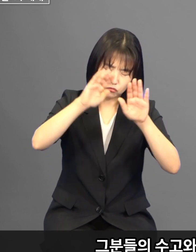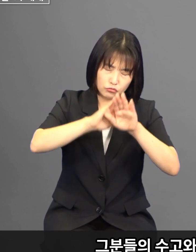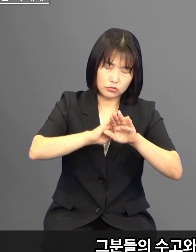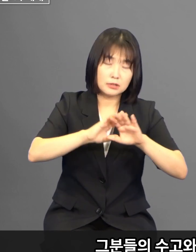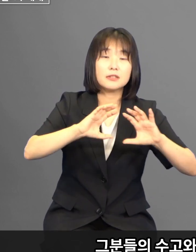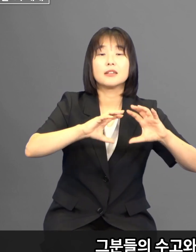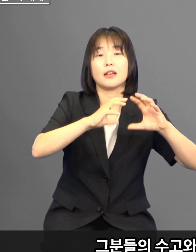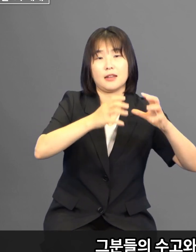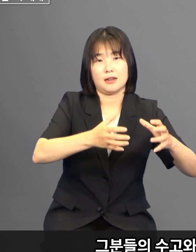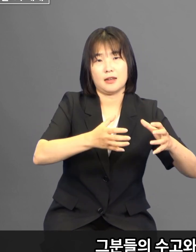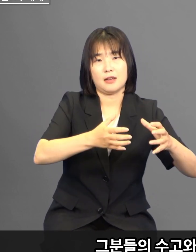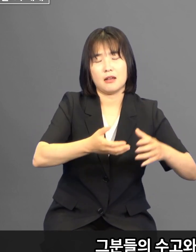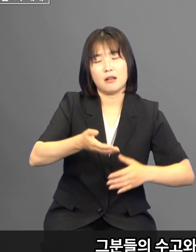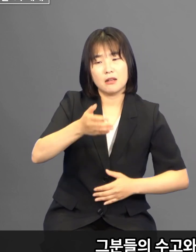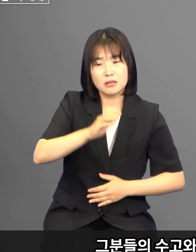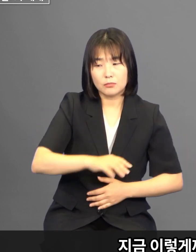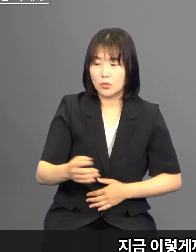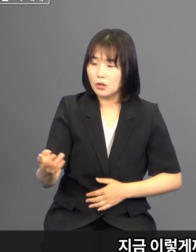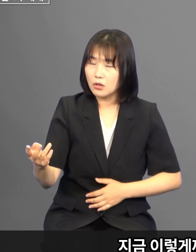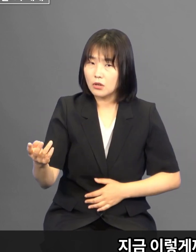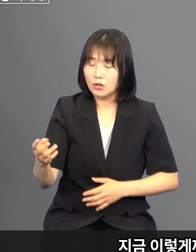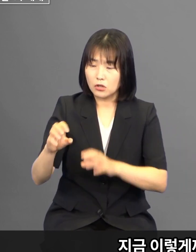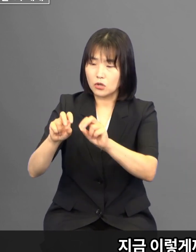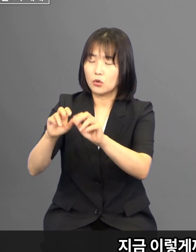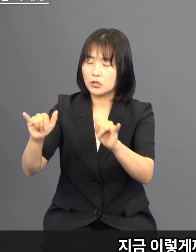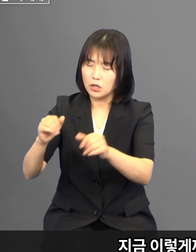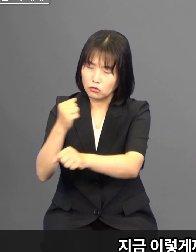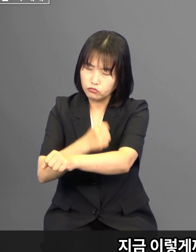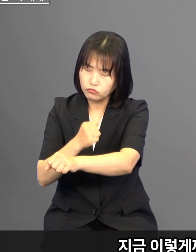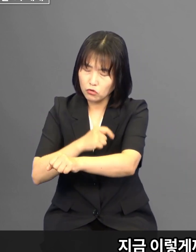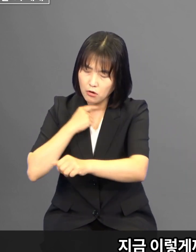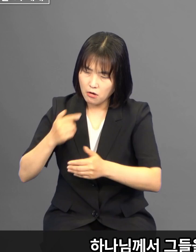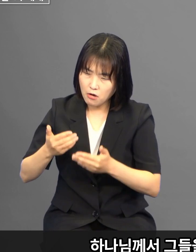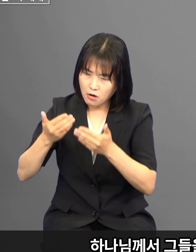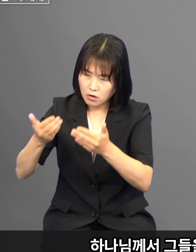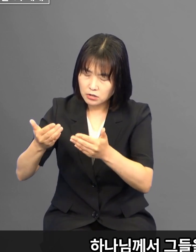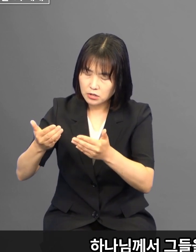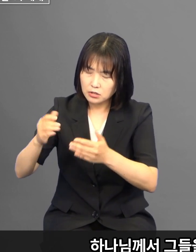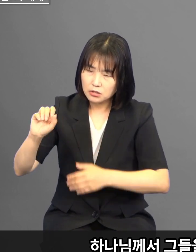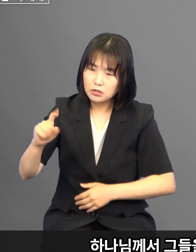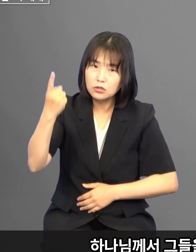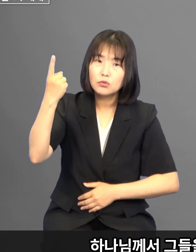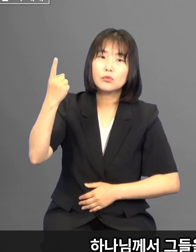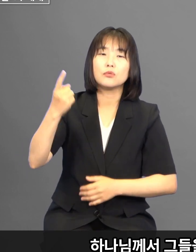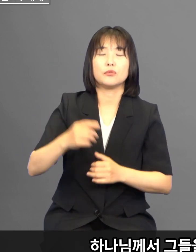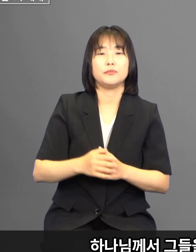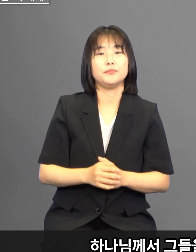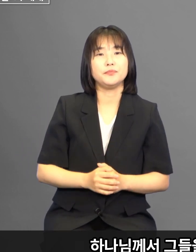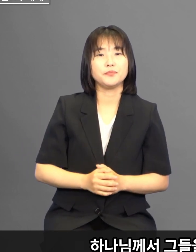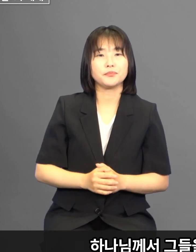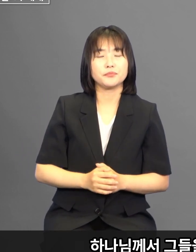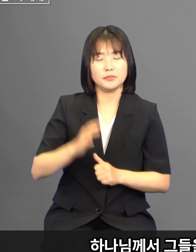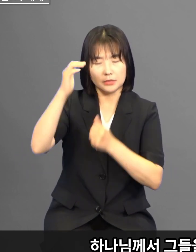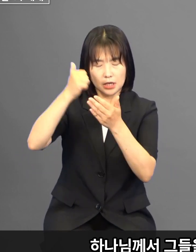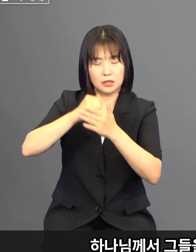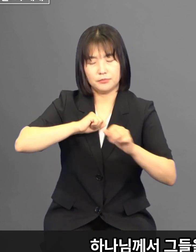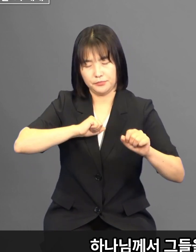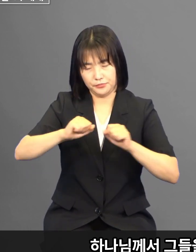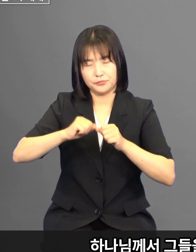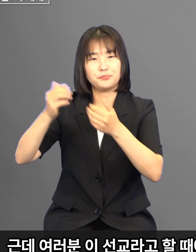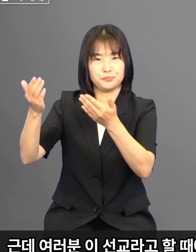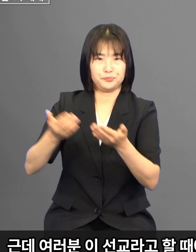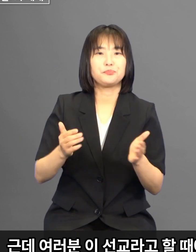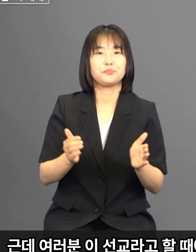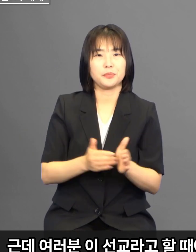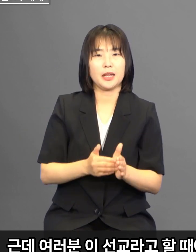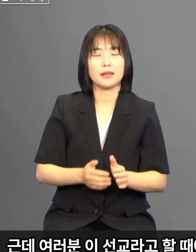그분들의 수고와 헌신이 바로 이 대한민국을 지금 이렇게까지 세우게 하신 것이죠. 하나님께서 그들을 통하여 역사하신